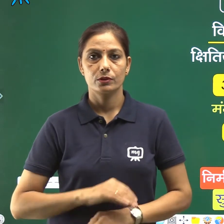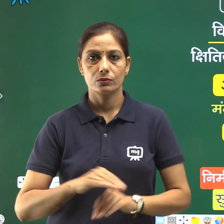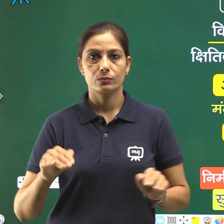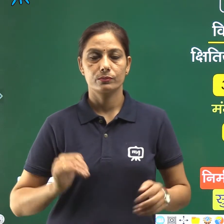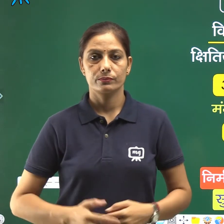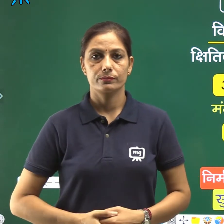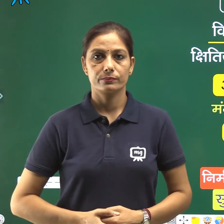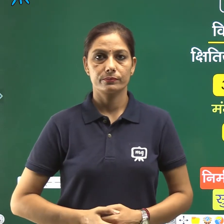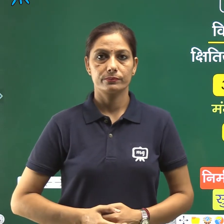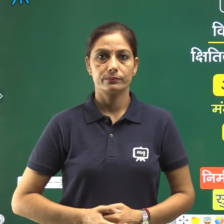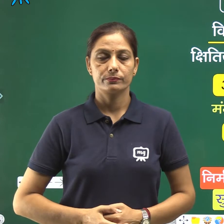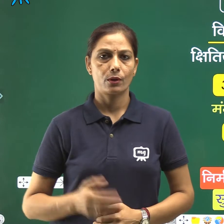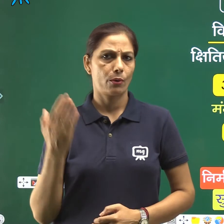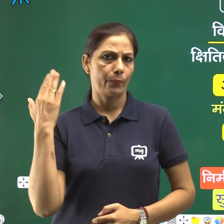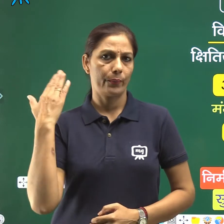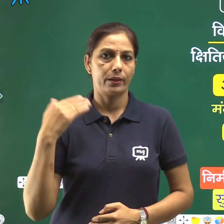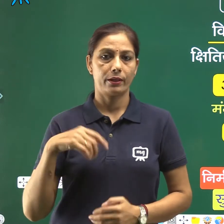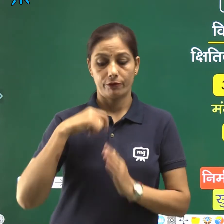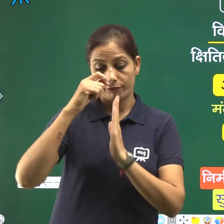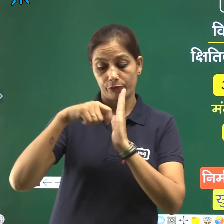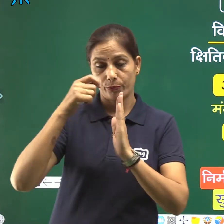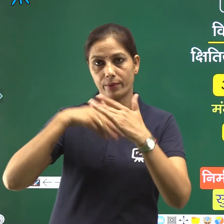बच्चों, पिछले वीडियो में